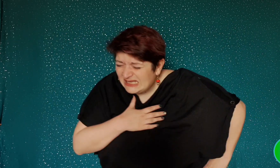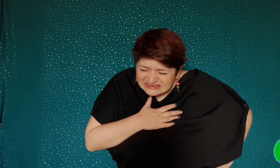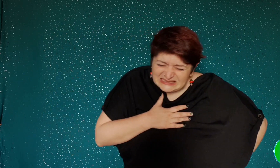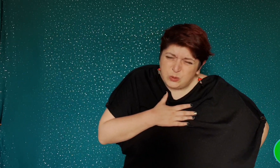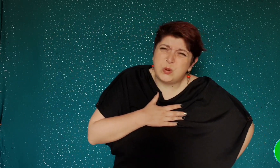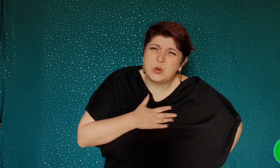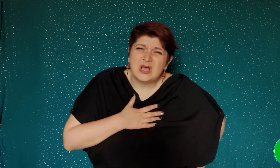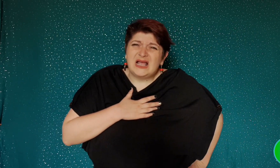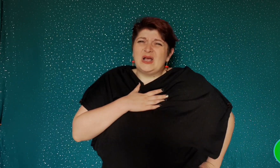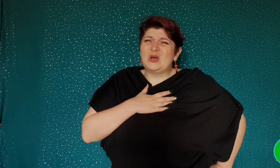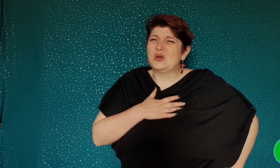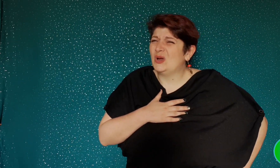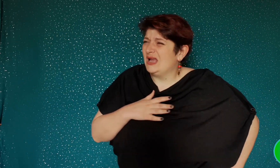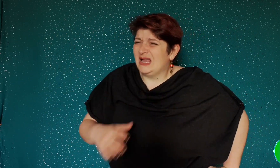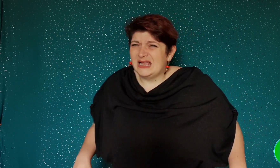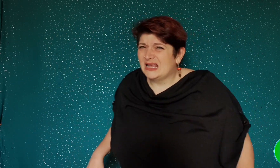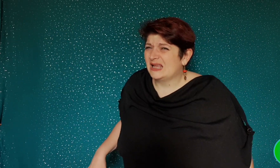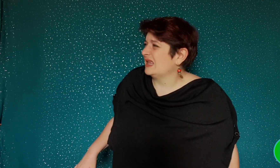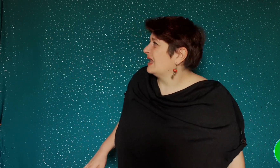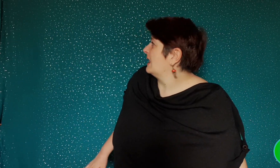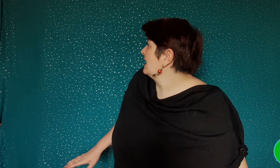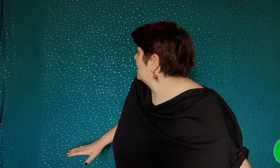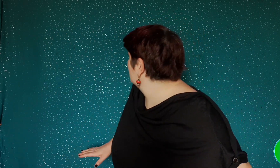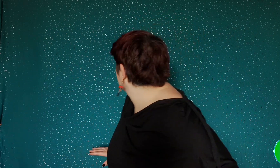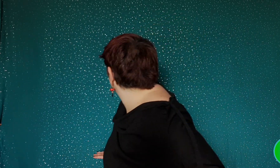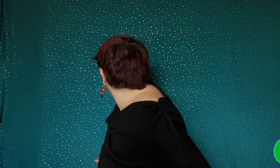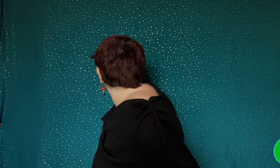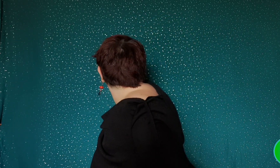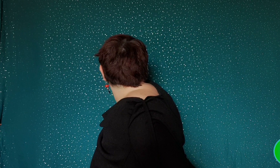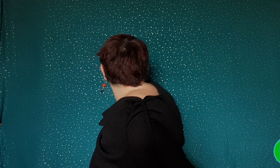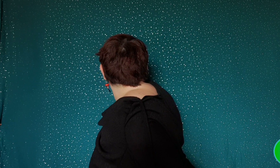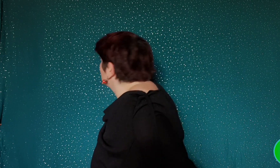Finalement, je me suis arrêté pour me reposer. J'ai regardé derrière moi.